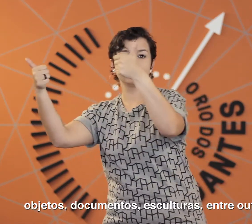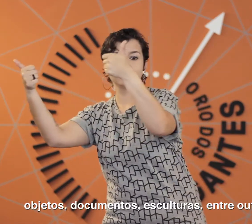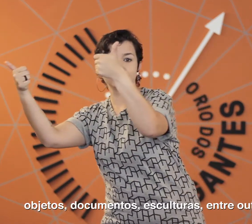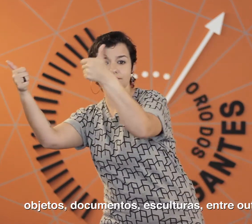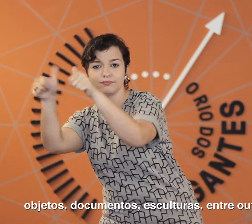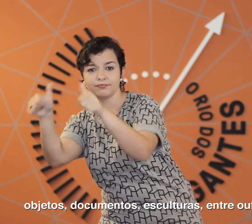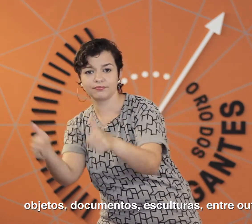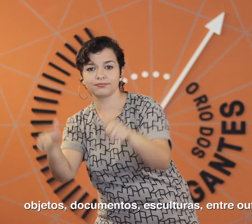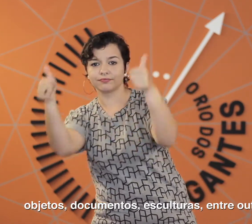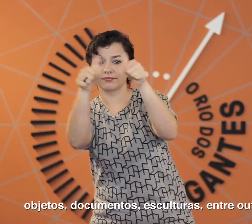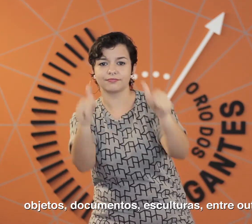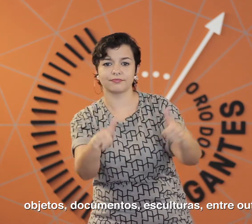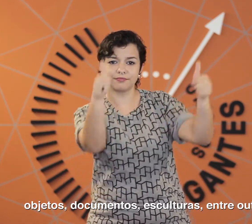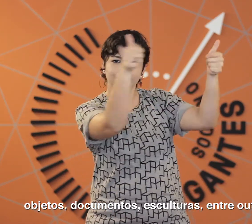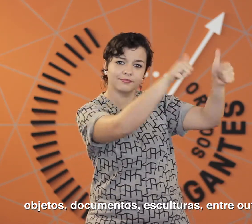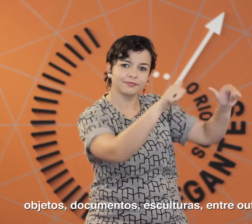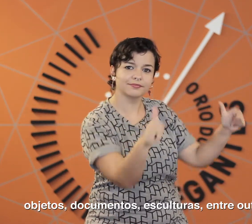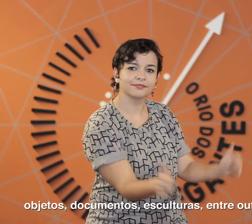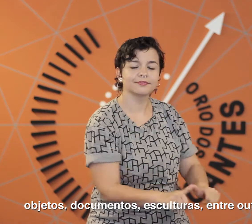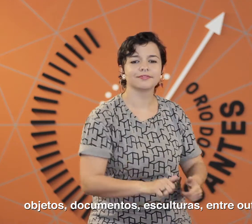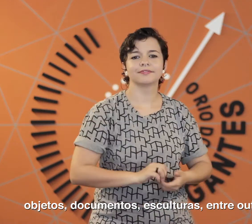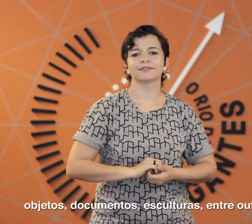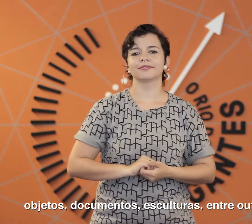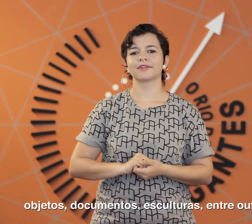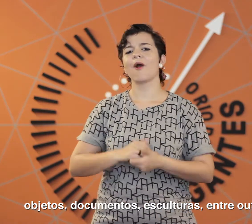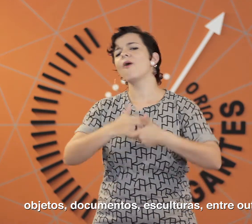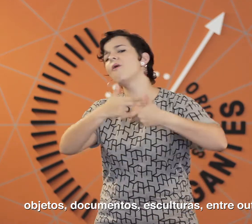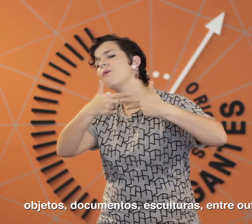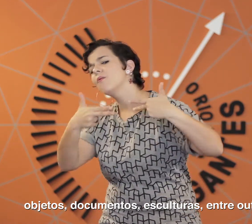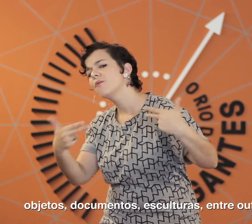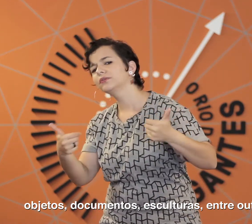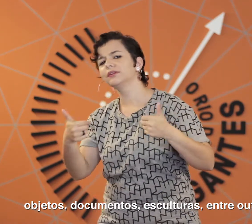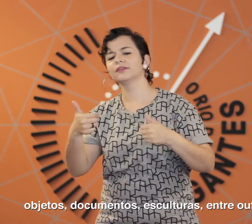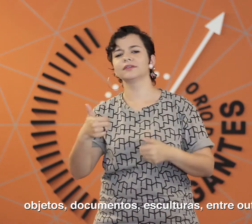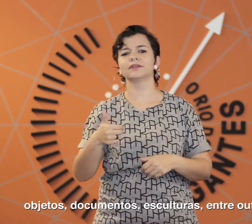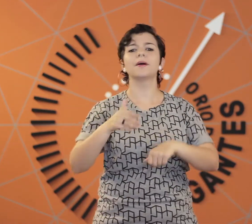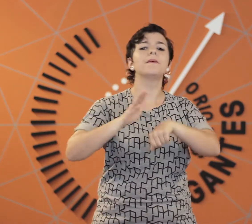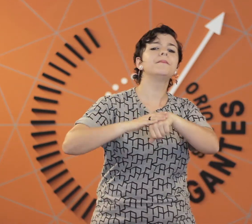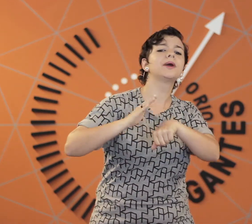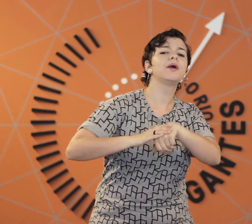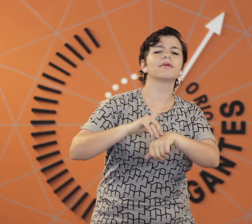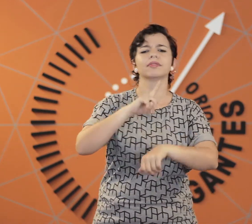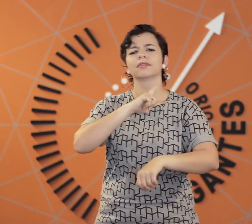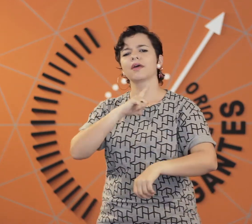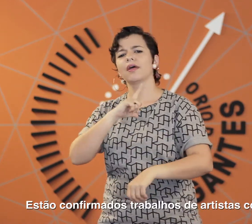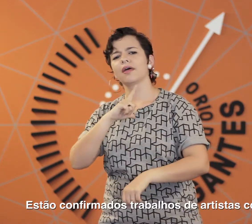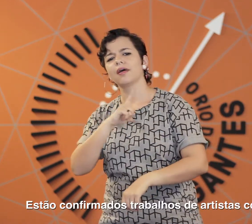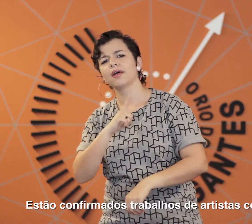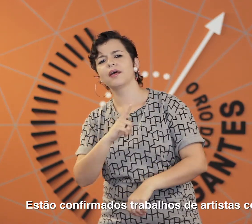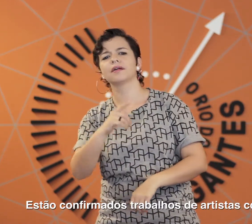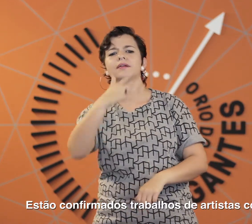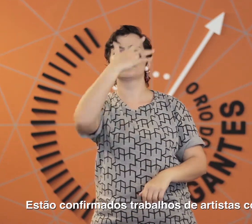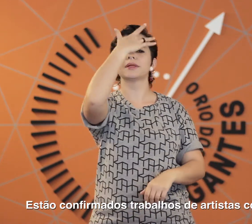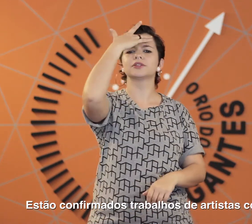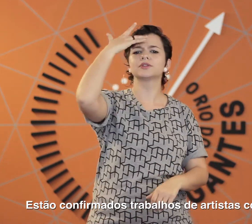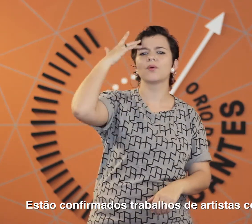objetos, documentos, esculturas, entre outros. Estão